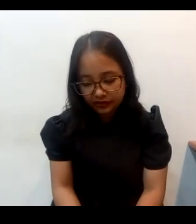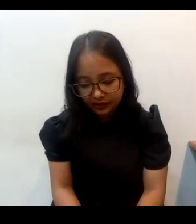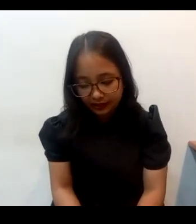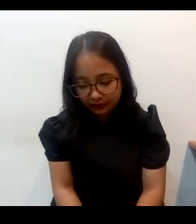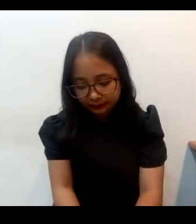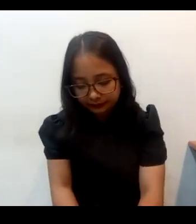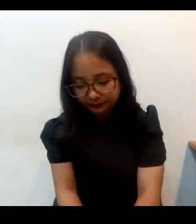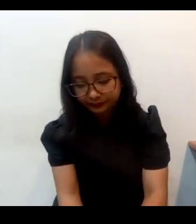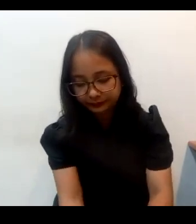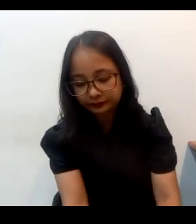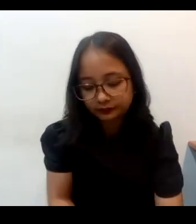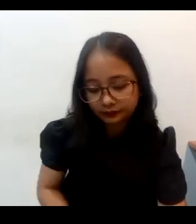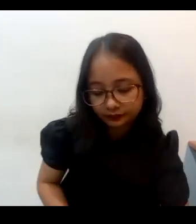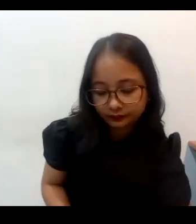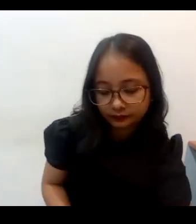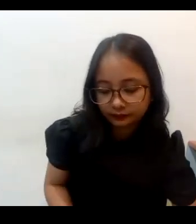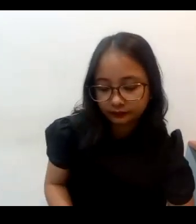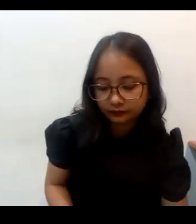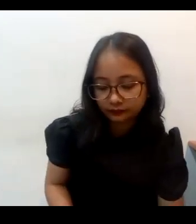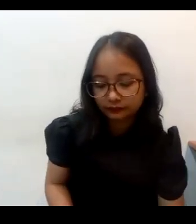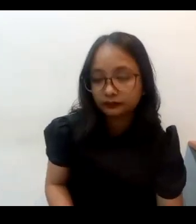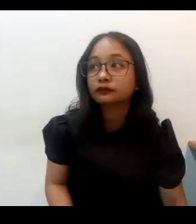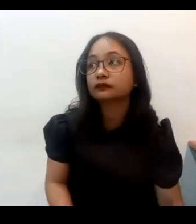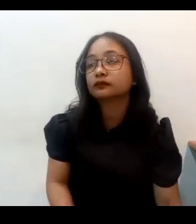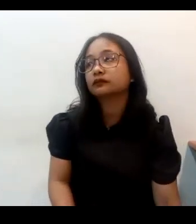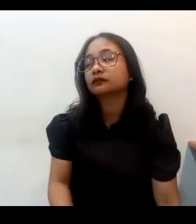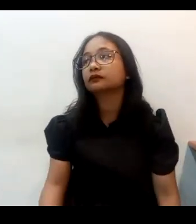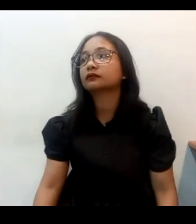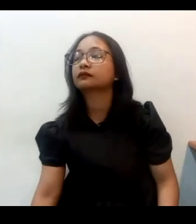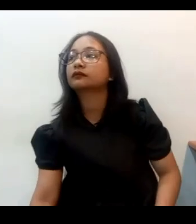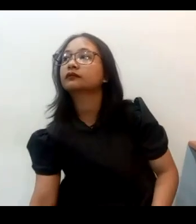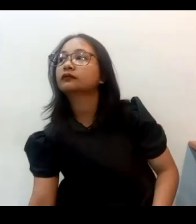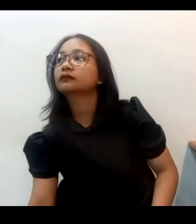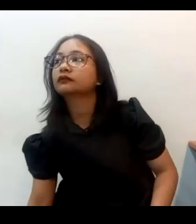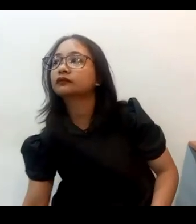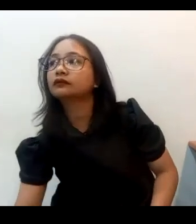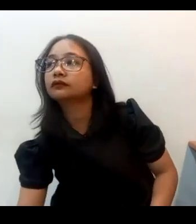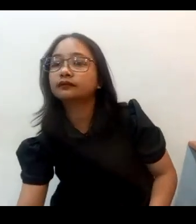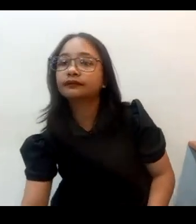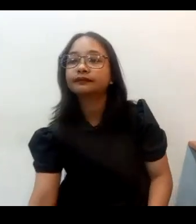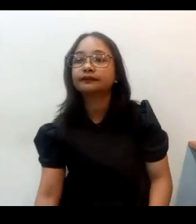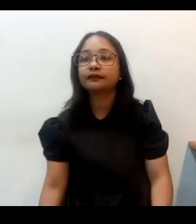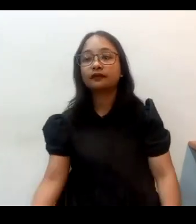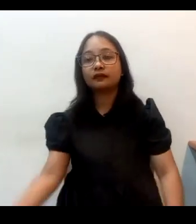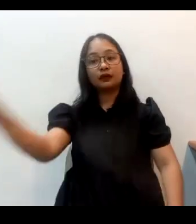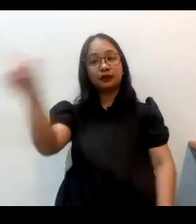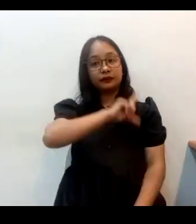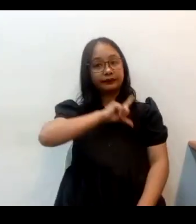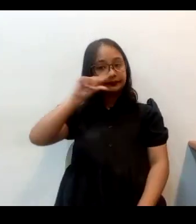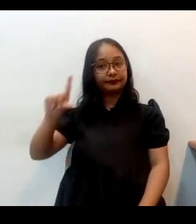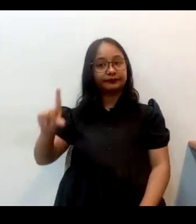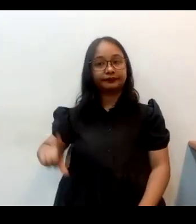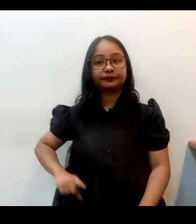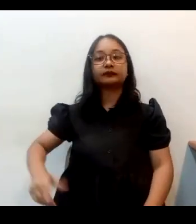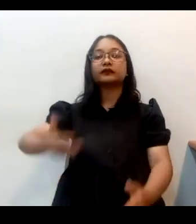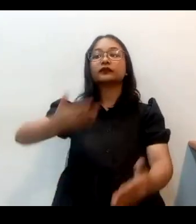na sa kanya'y nangangatlong. Yes. What's the Lord is good? What is the